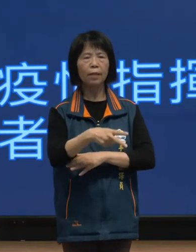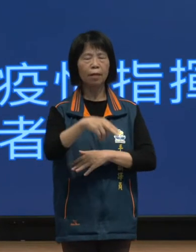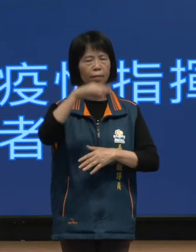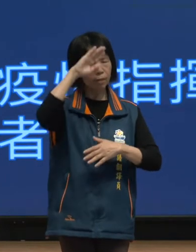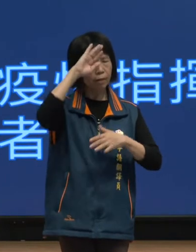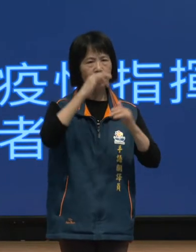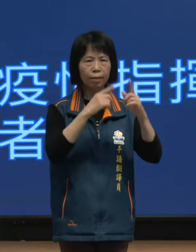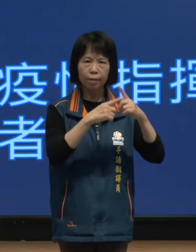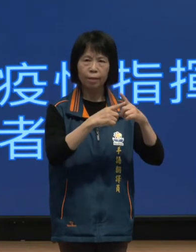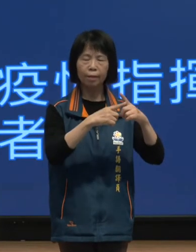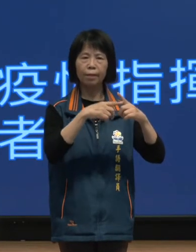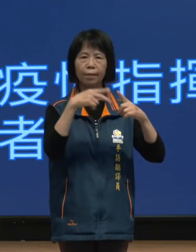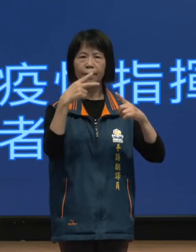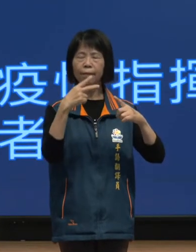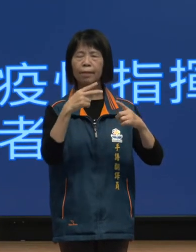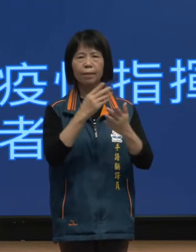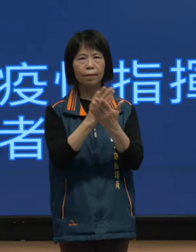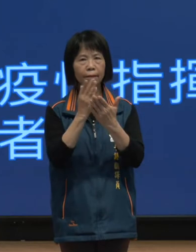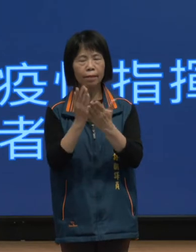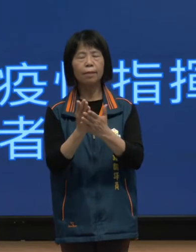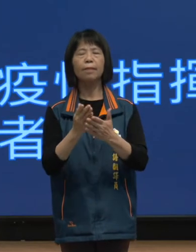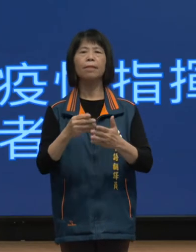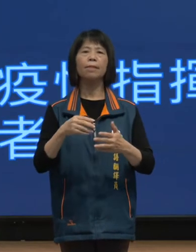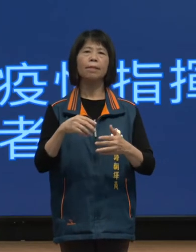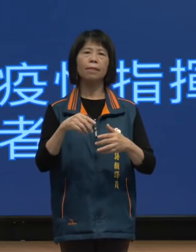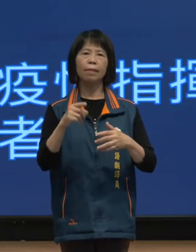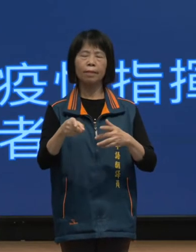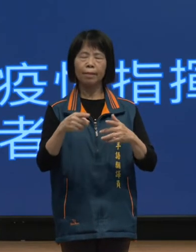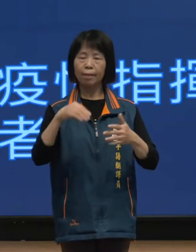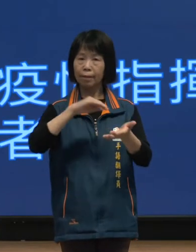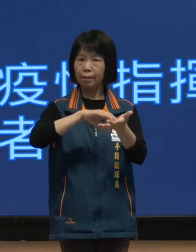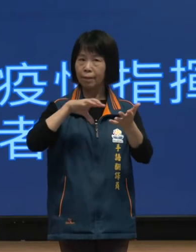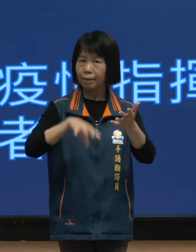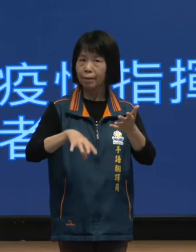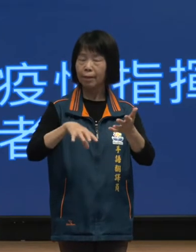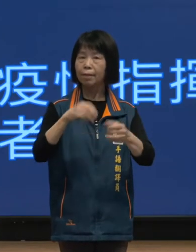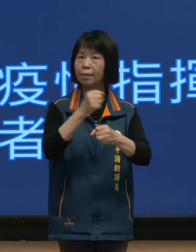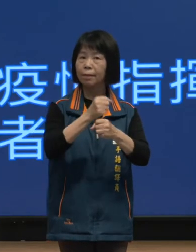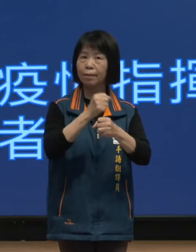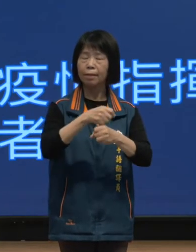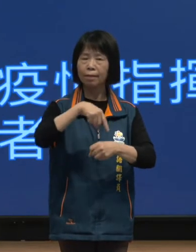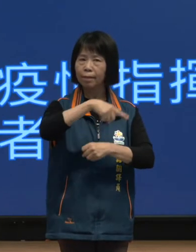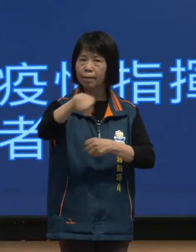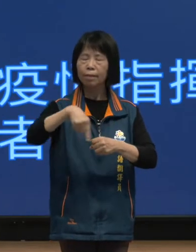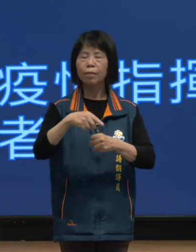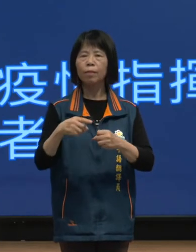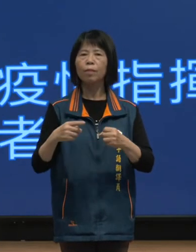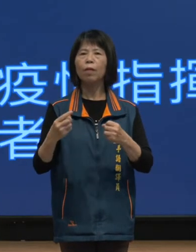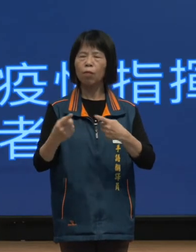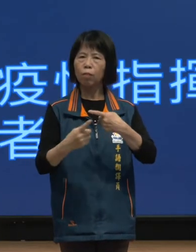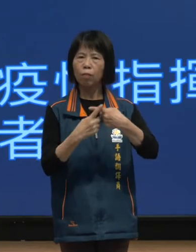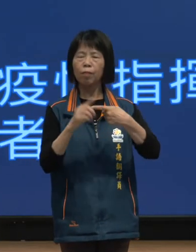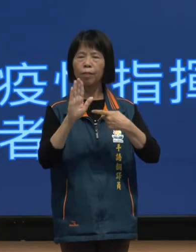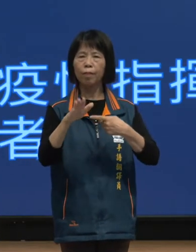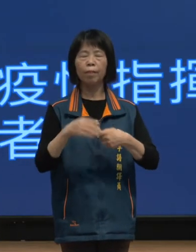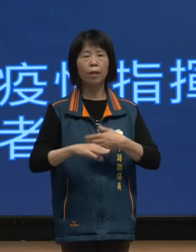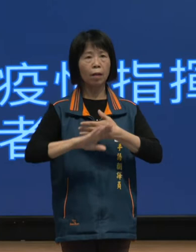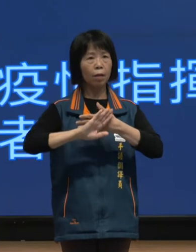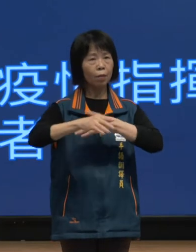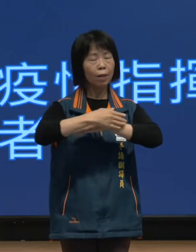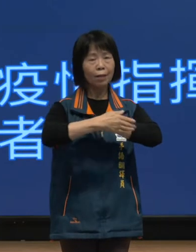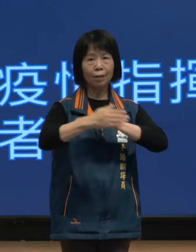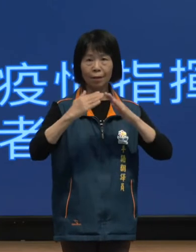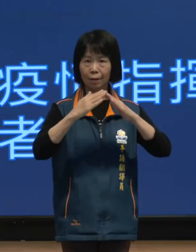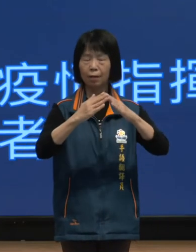患，还有说还有很多的这个相关在我们的布花工作的人员。那在外县市的部分